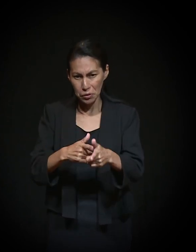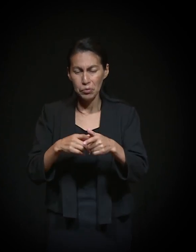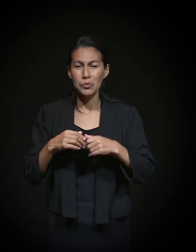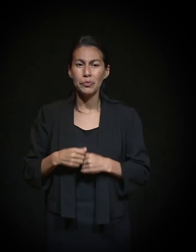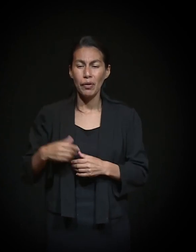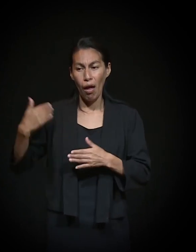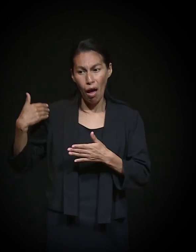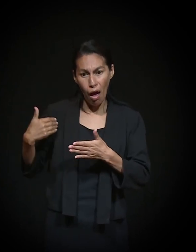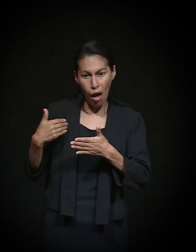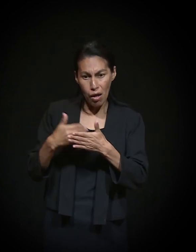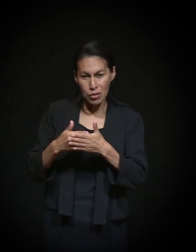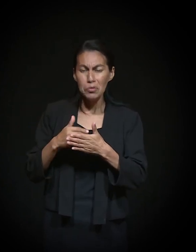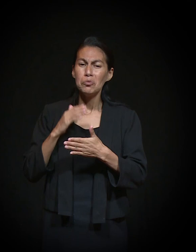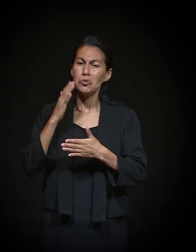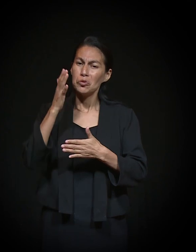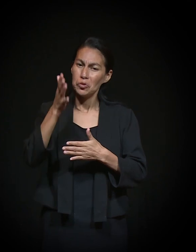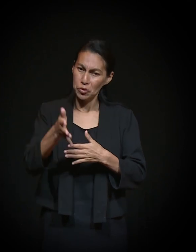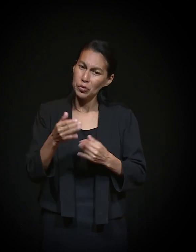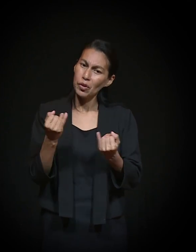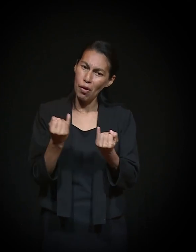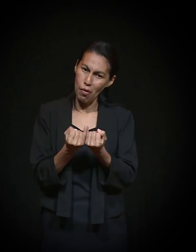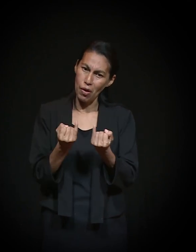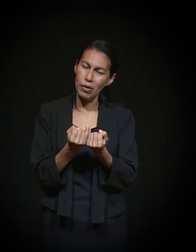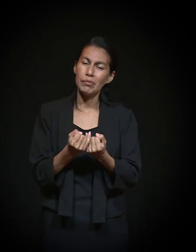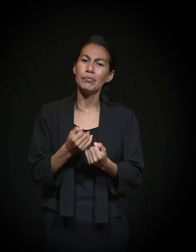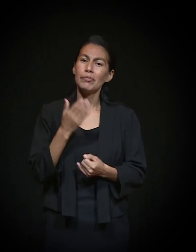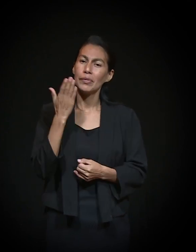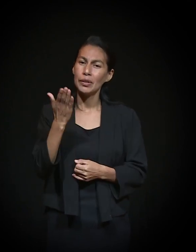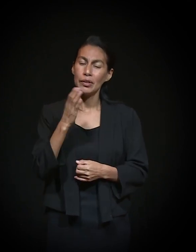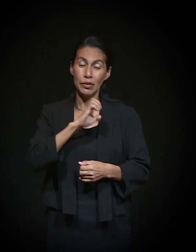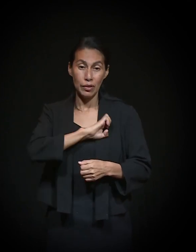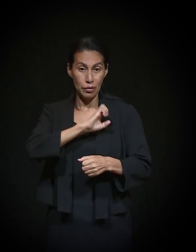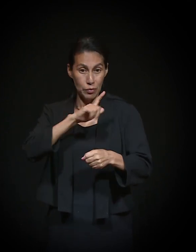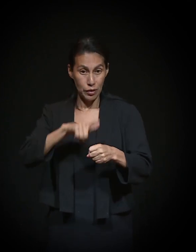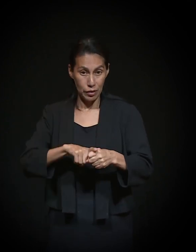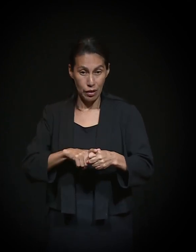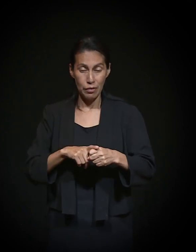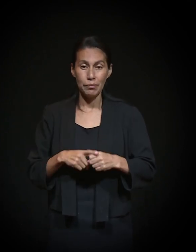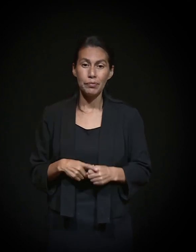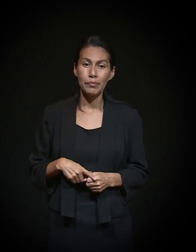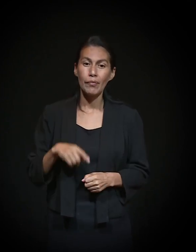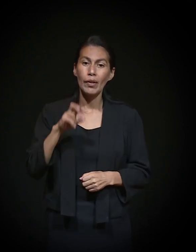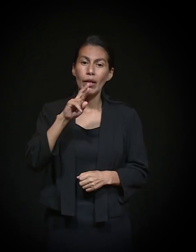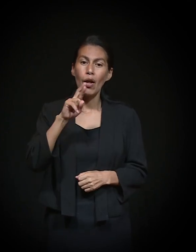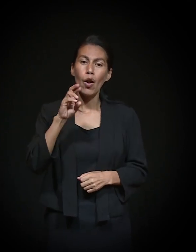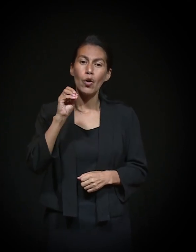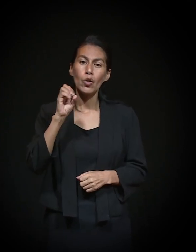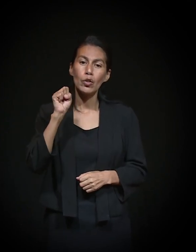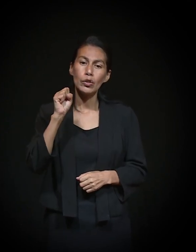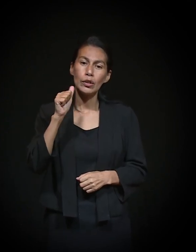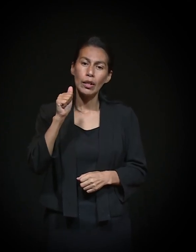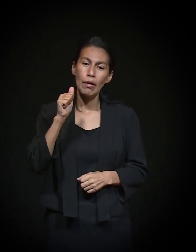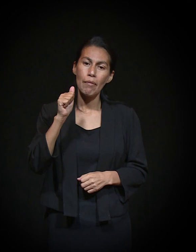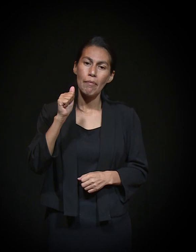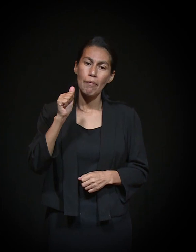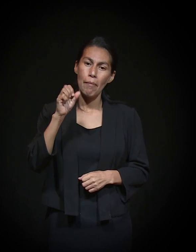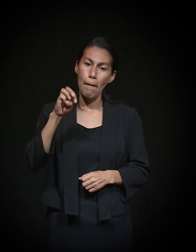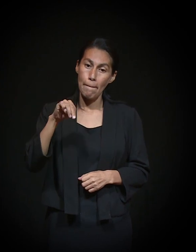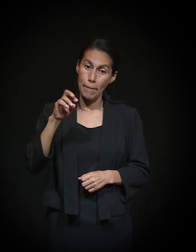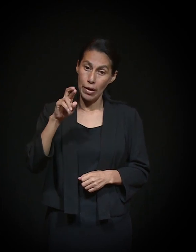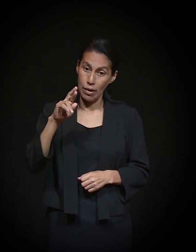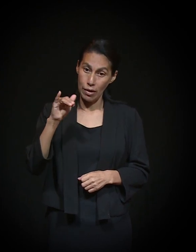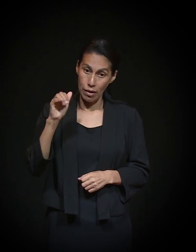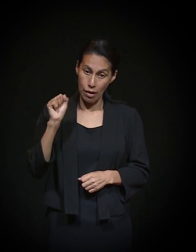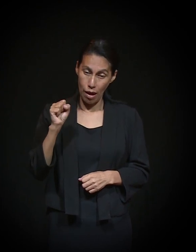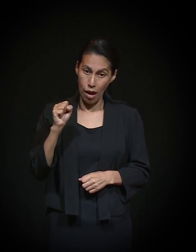Por una petición personal y vamos a estar orando por Rosa María. Pido oración por la salud de mi